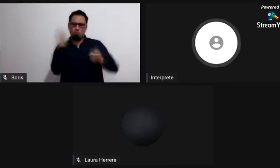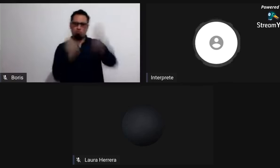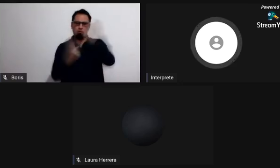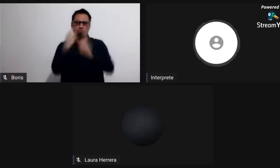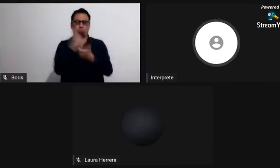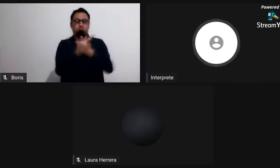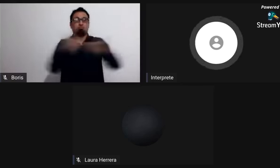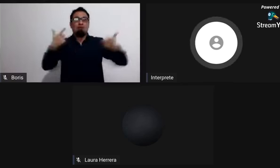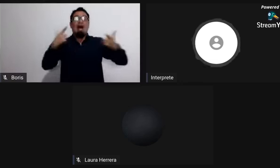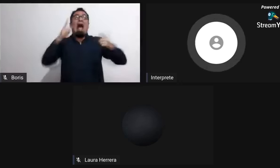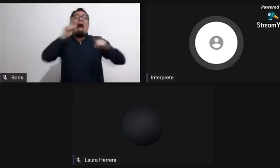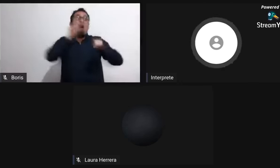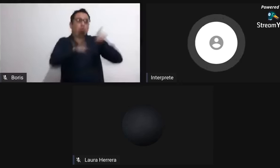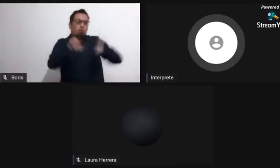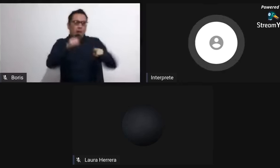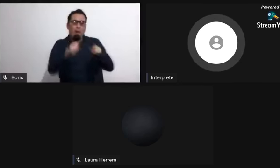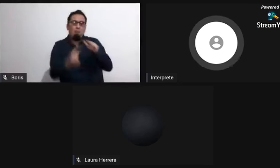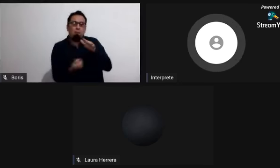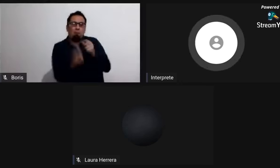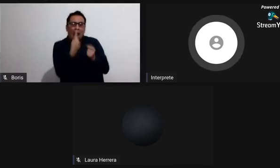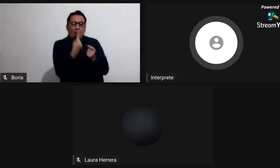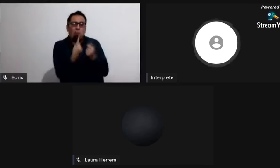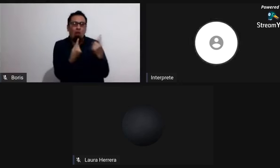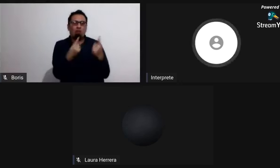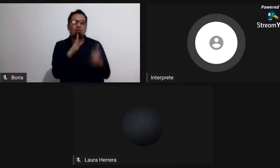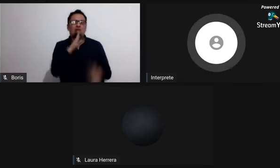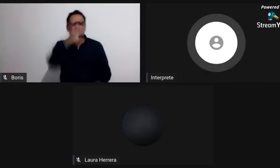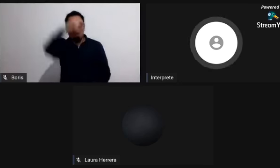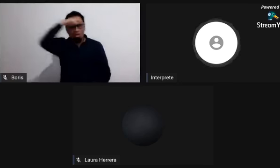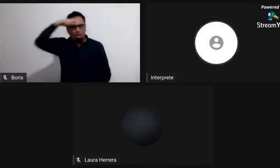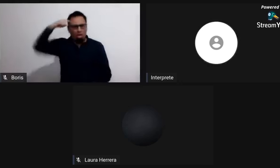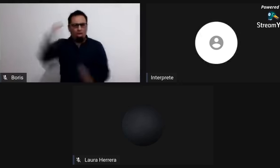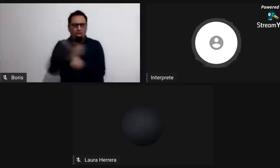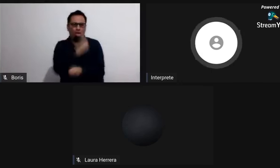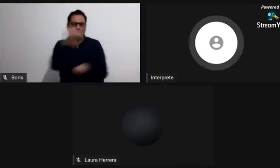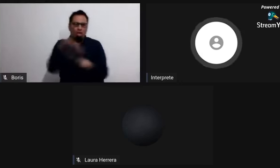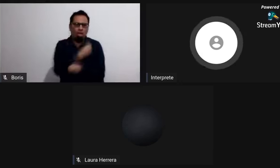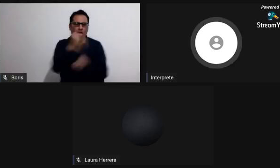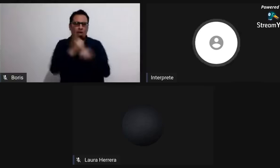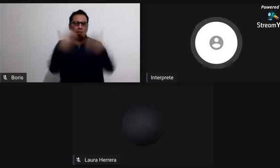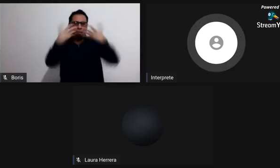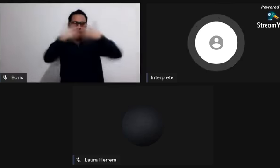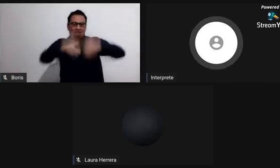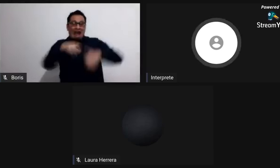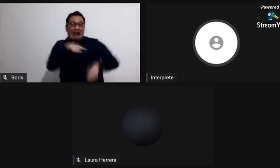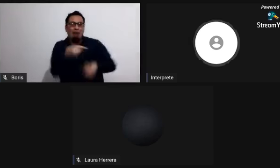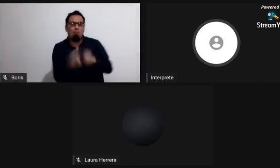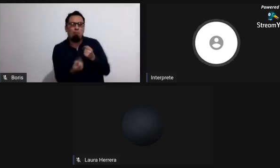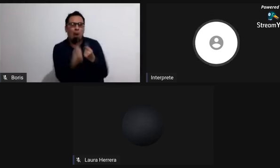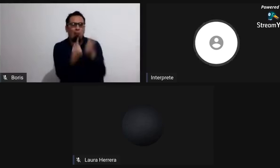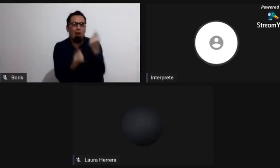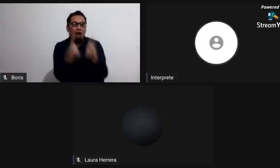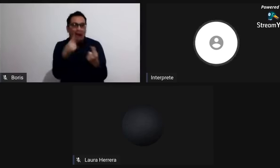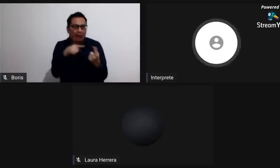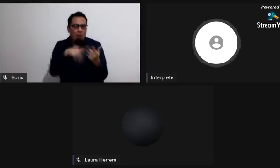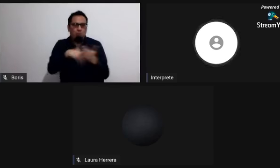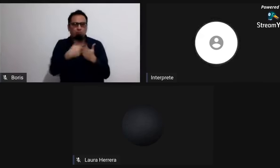comerciales que se pudieran dar, y eso empieza a, a concebir todo lo que hoy nosotros conocemos como